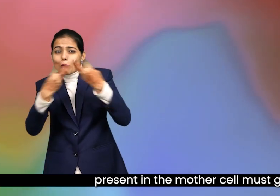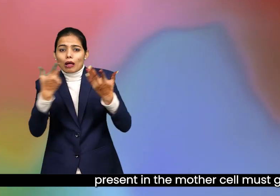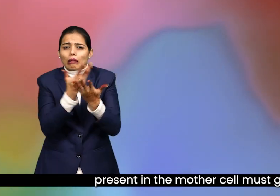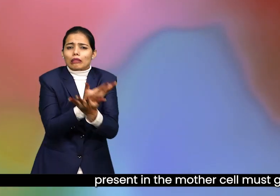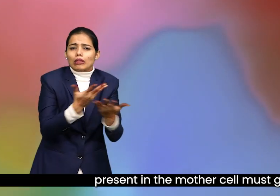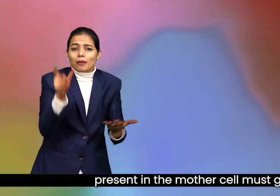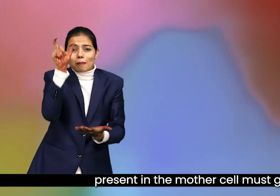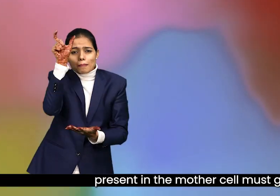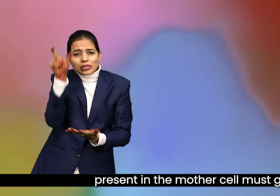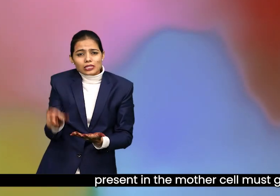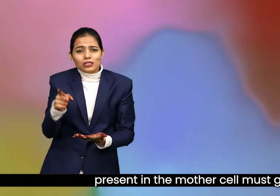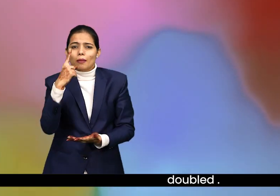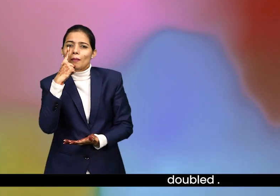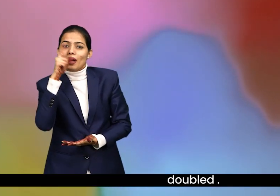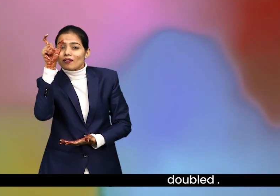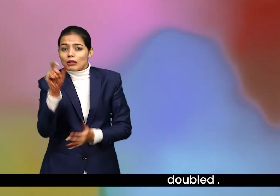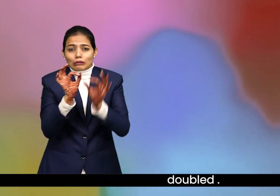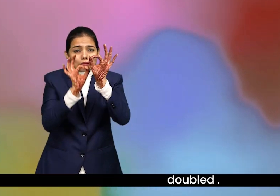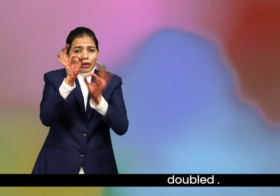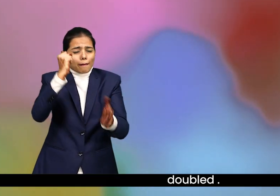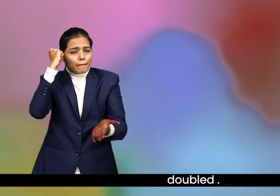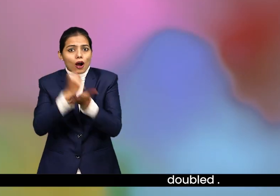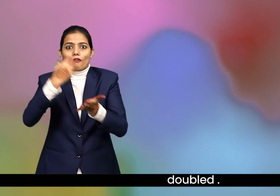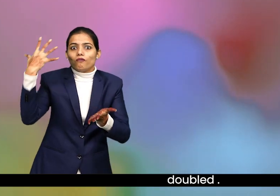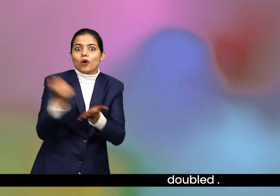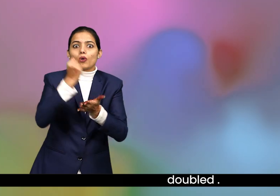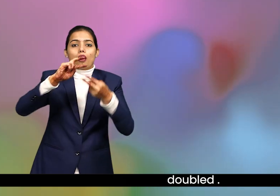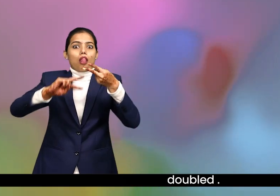get இரட்டிப்பாக இருக்க வேண்டும்.